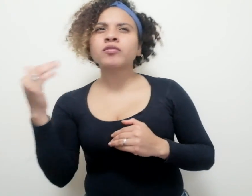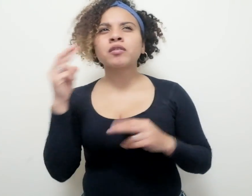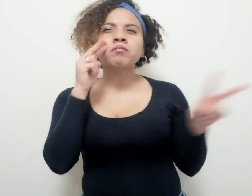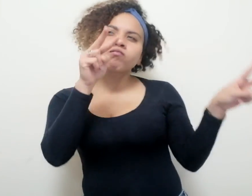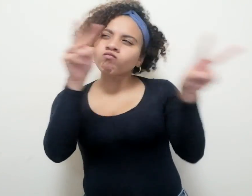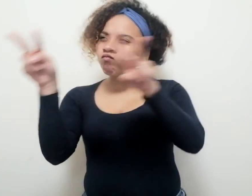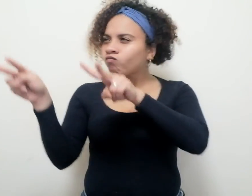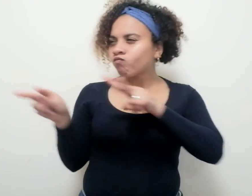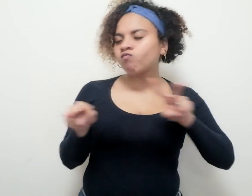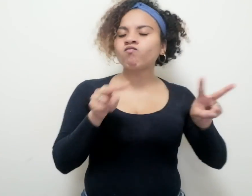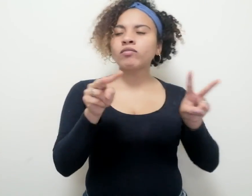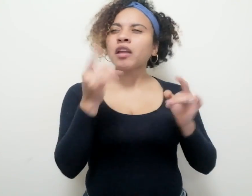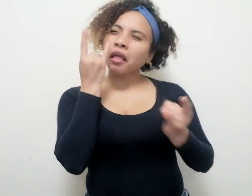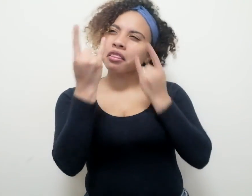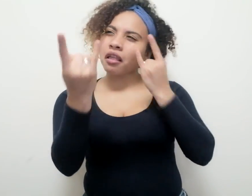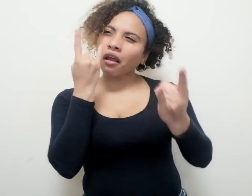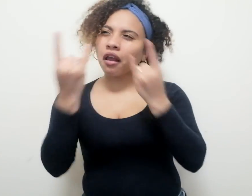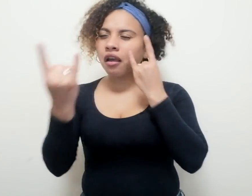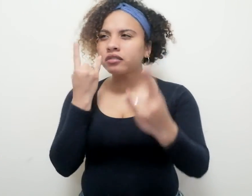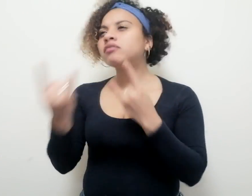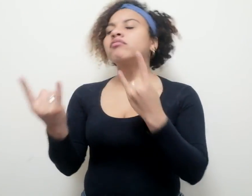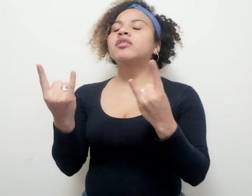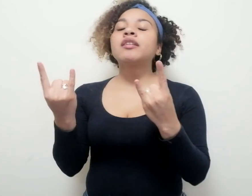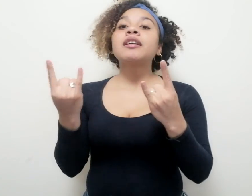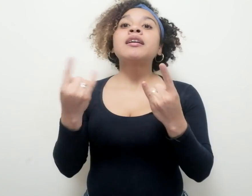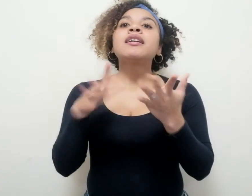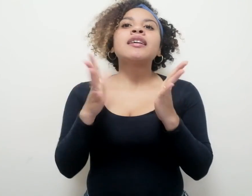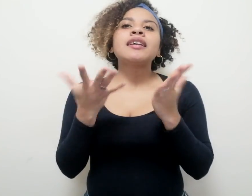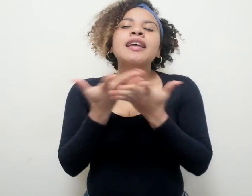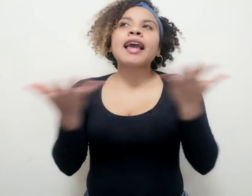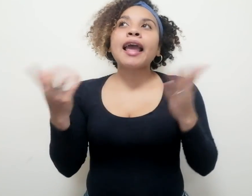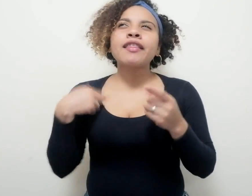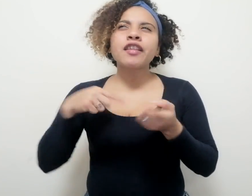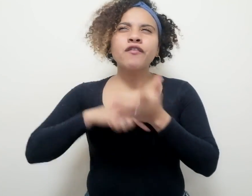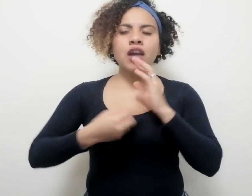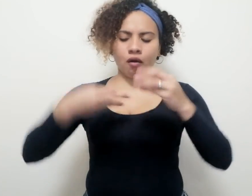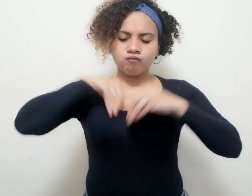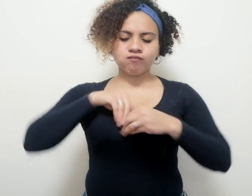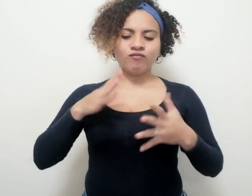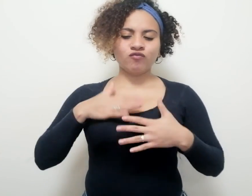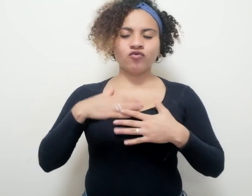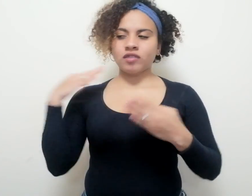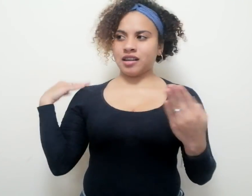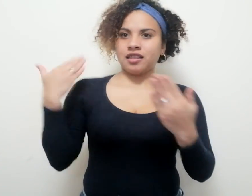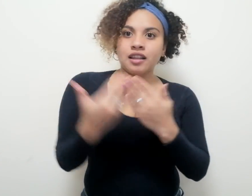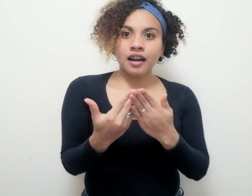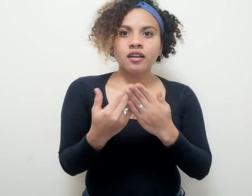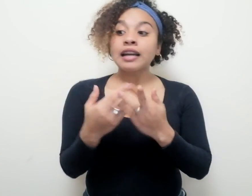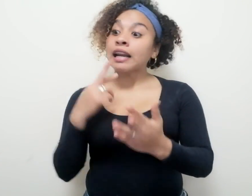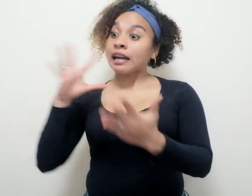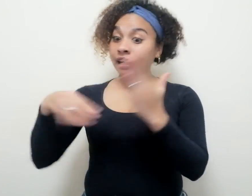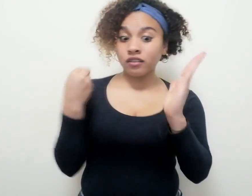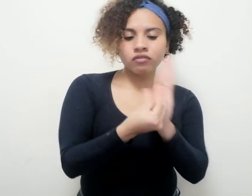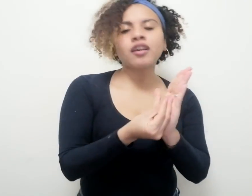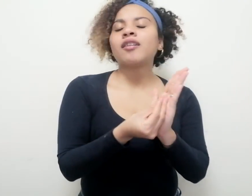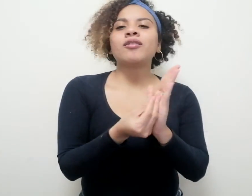perspectivas, intereses y géneros literarios. El resultado es heterogéneo.